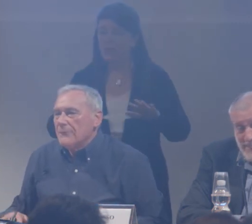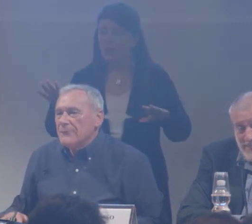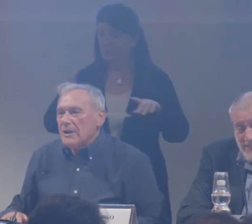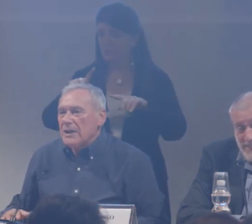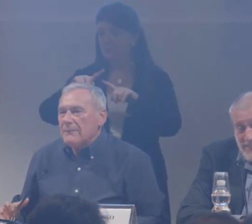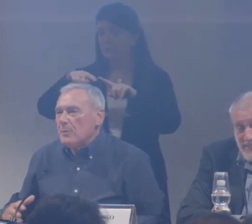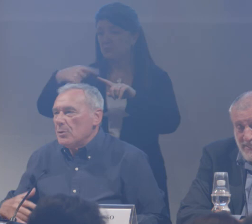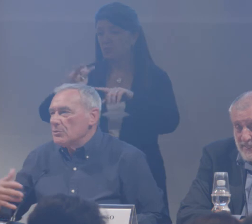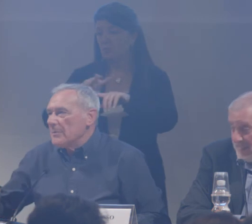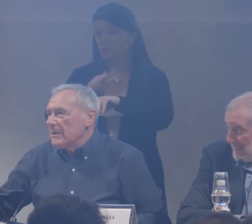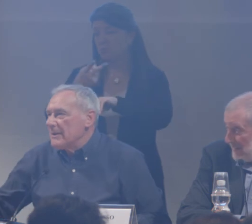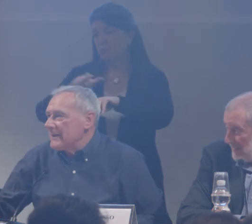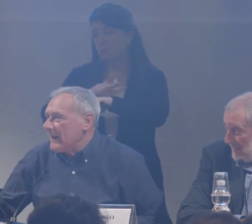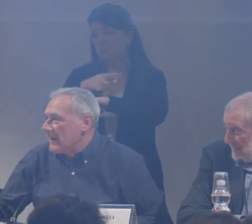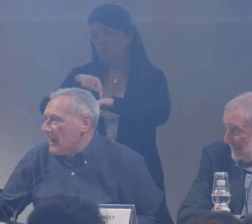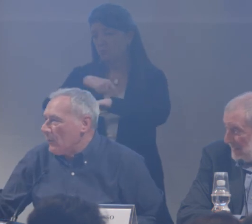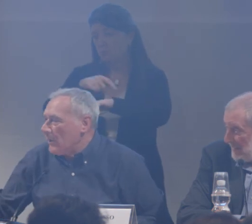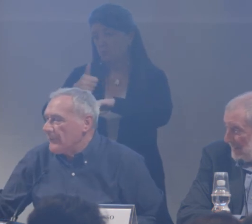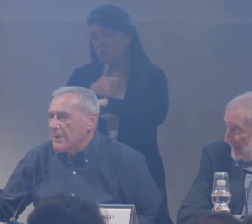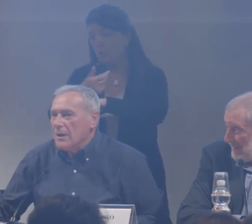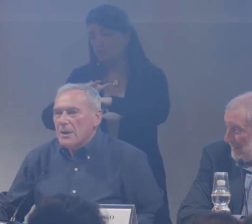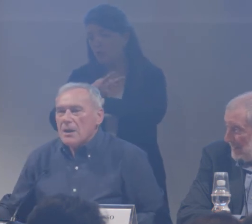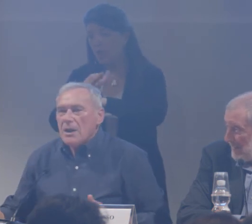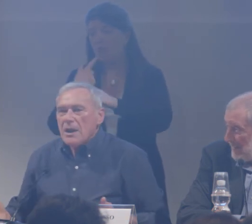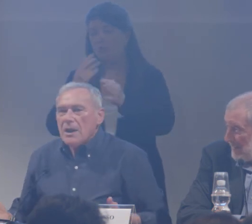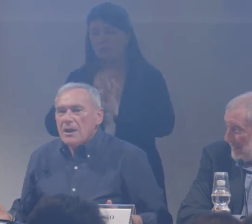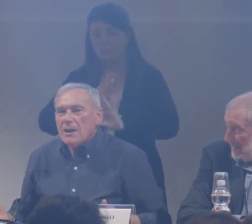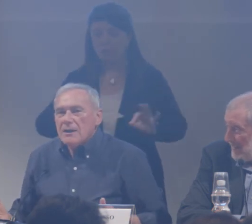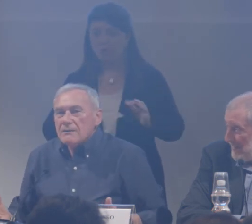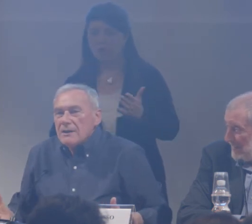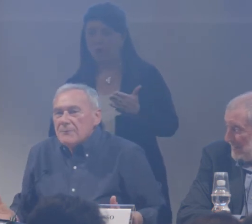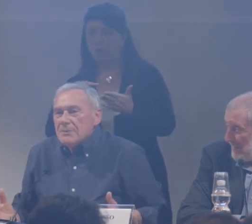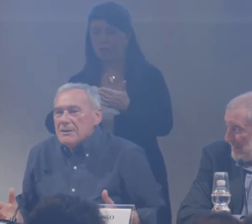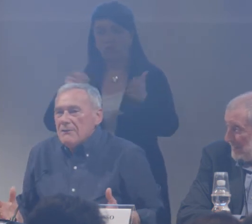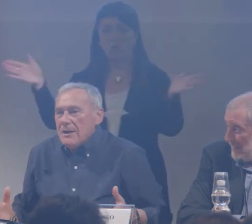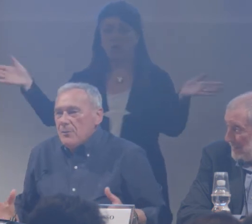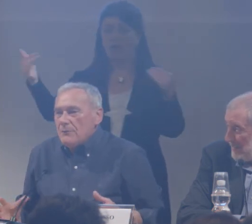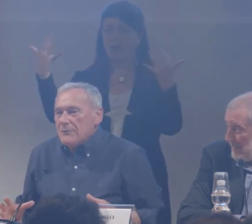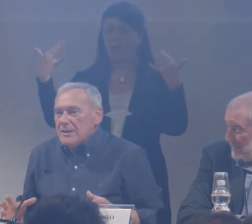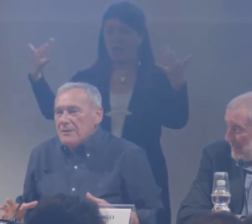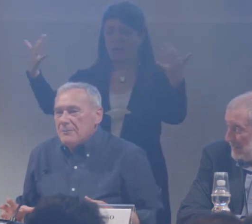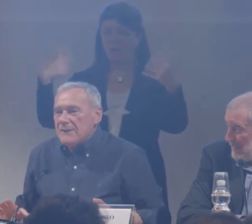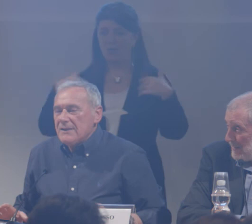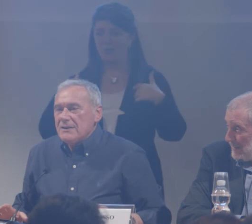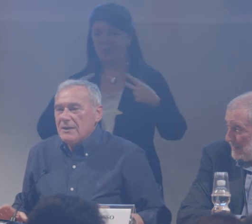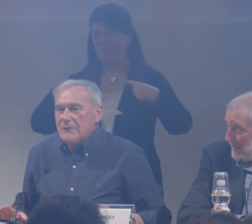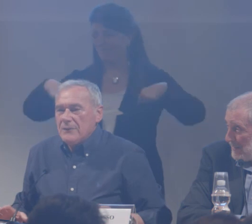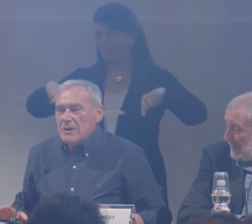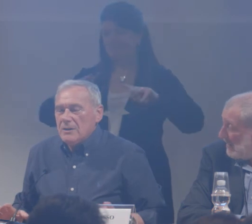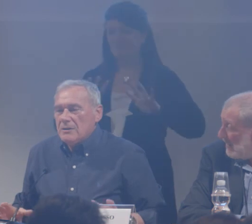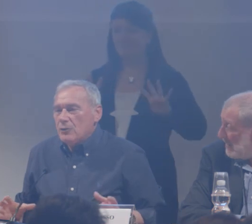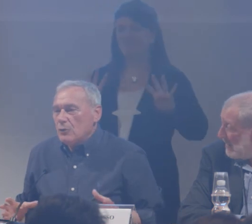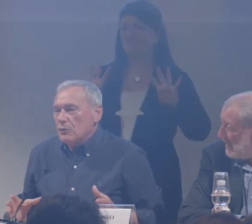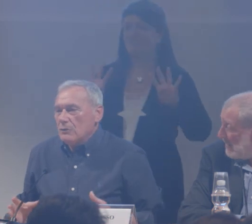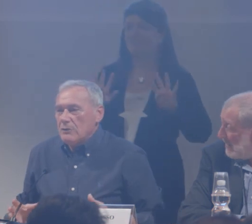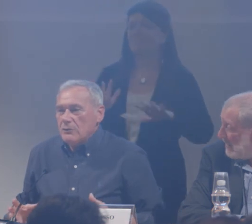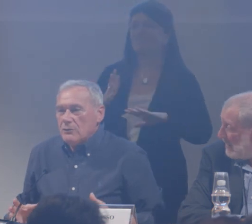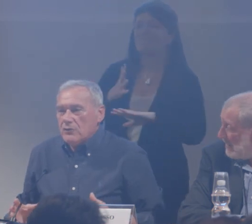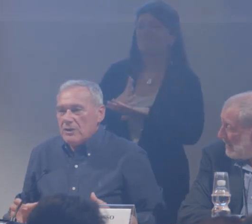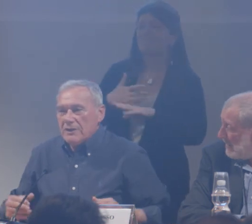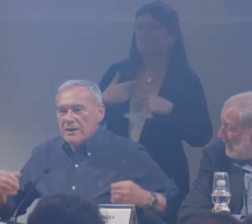ora eravamo pronti per rientrare in aula, e aspettavamo, perché il presidente di